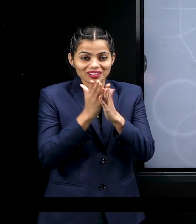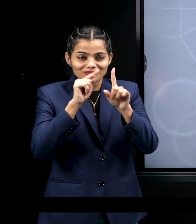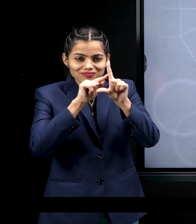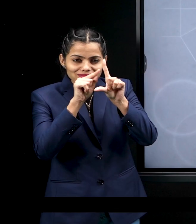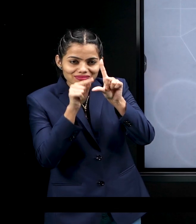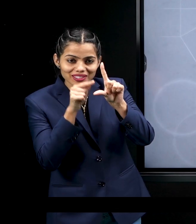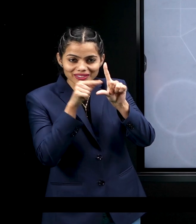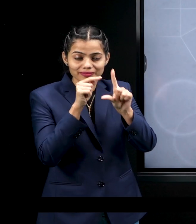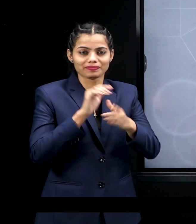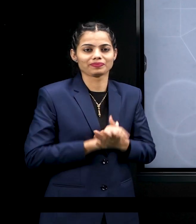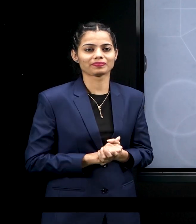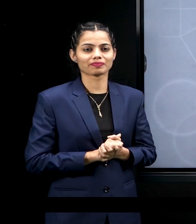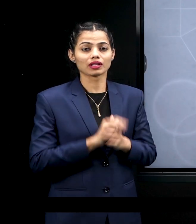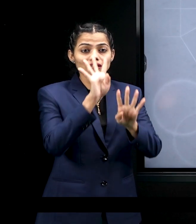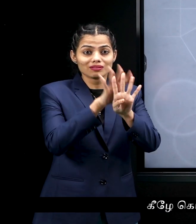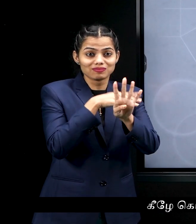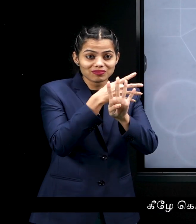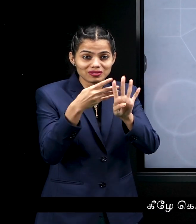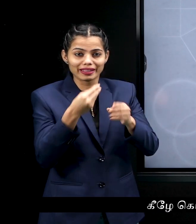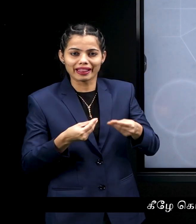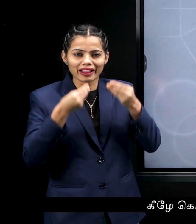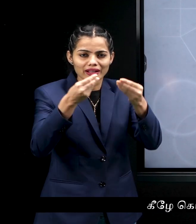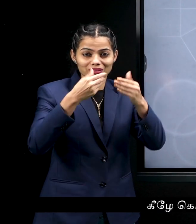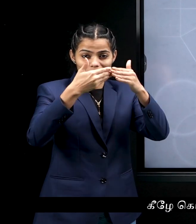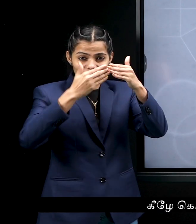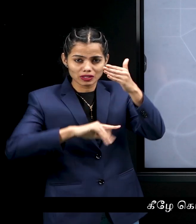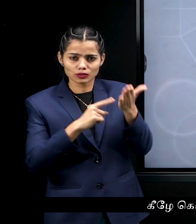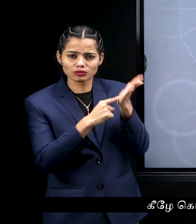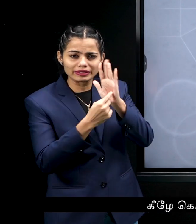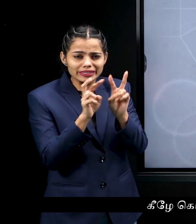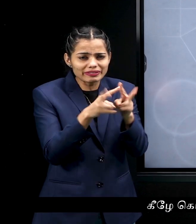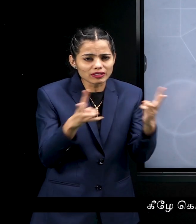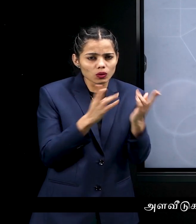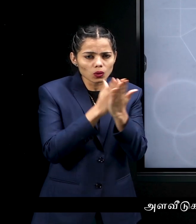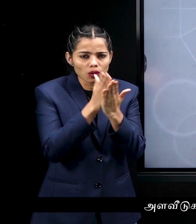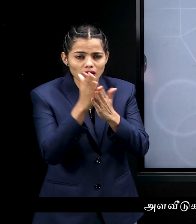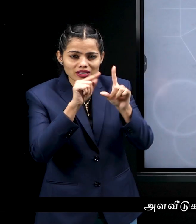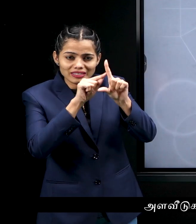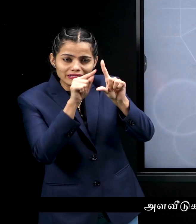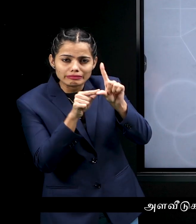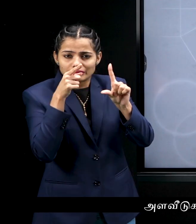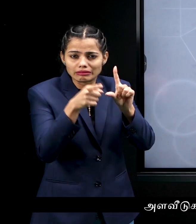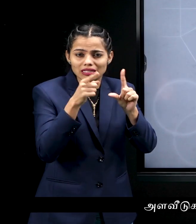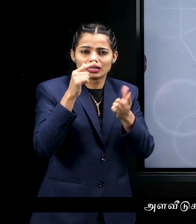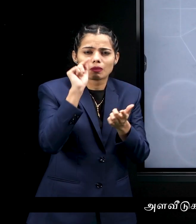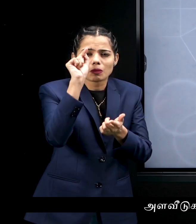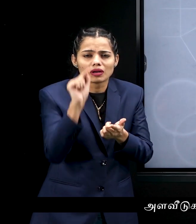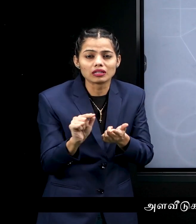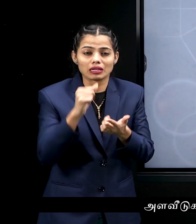கோணங்களின் வகைகள். கீழே கொடுக்கப்பட்டுள்ள அட்டவணை அவற்றின் அளவீடுகளின் அடிப்படையில் வகைப்படுத்தப்பட்ட பல்வேறு